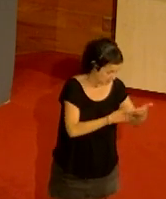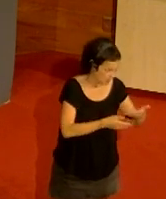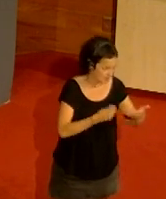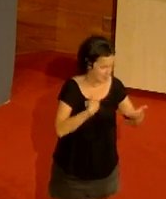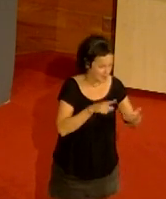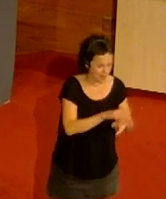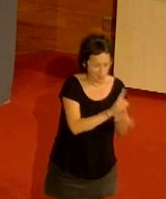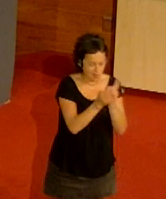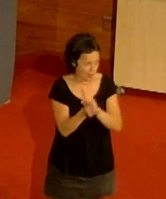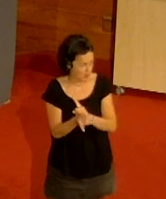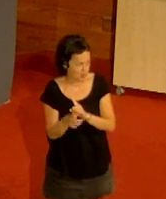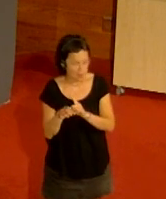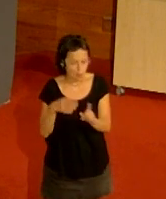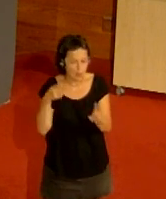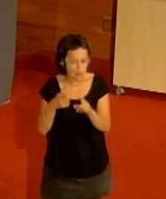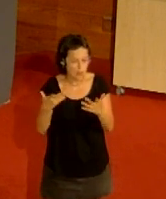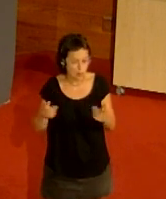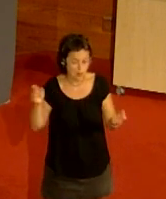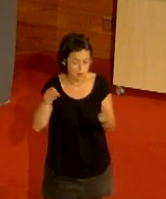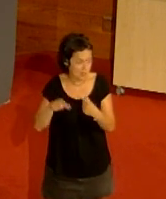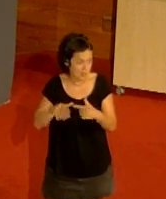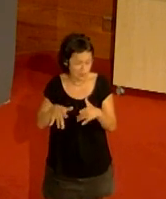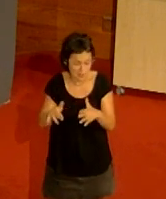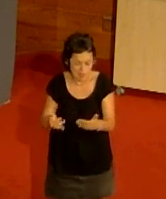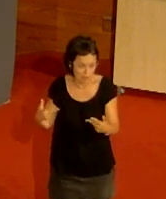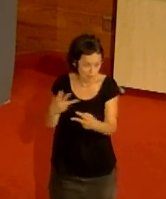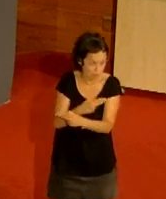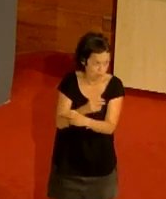que va a llegar aquí, ¿no? Que es lo que ha pasado, el último acuerdo es con Túnez.